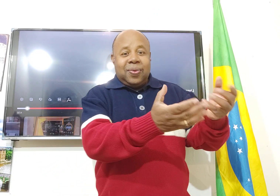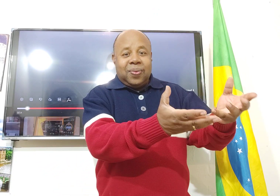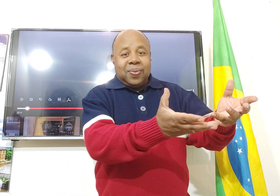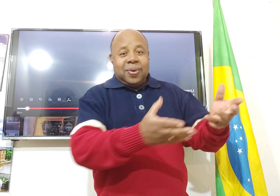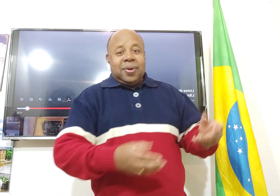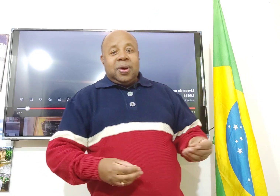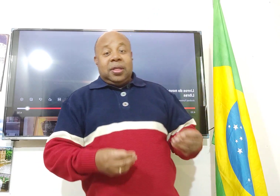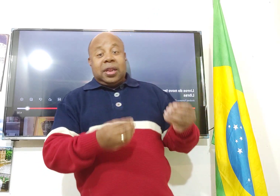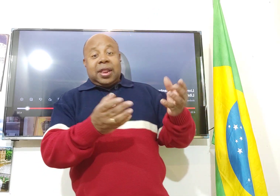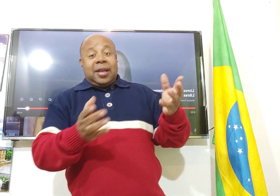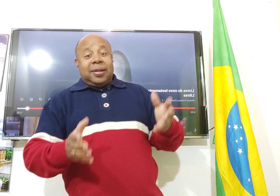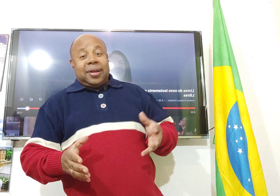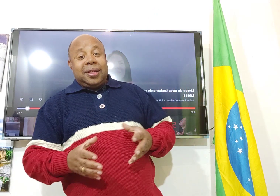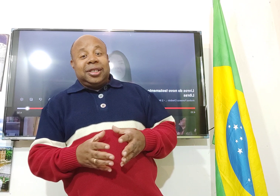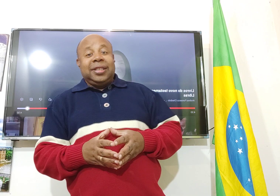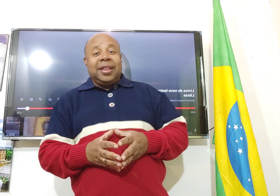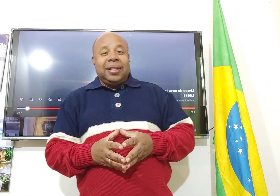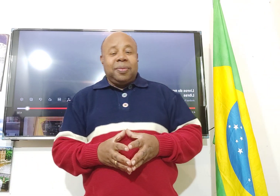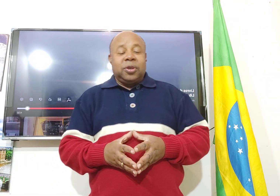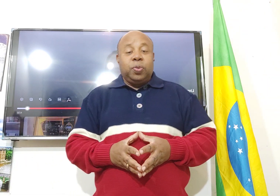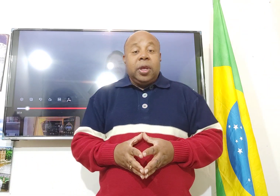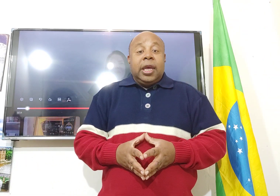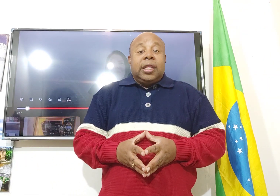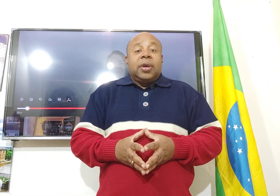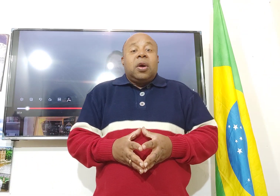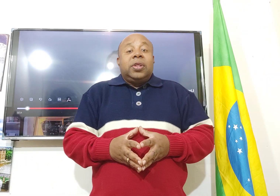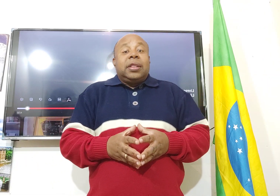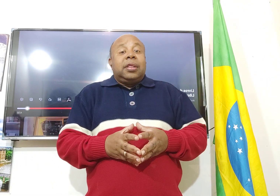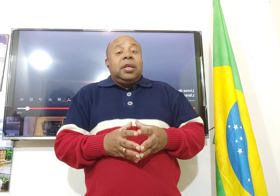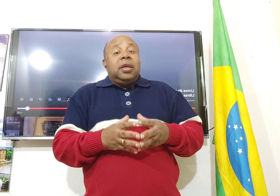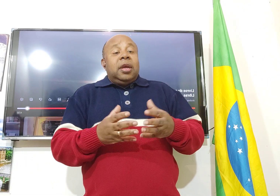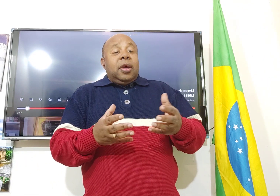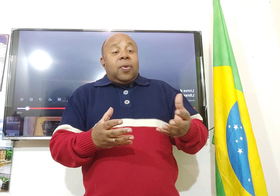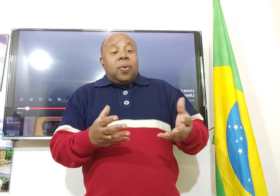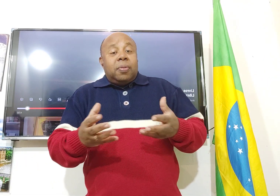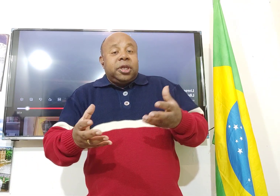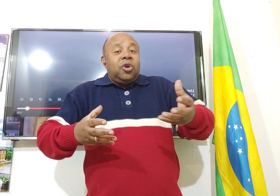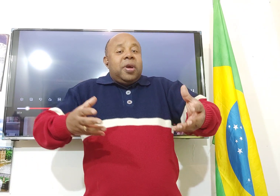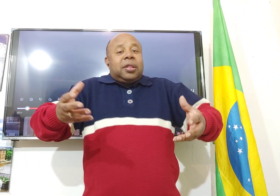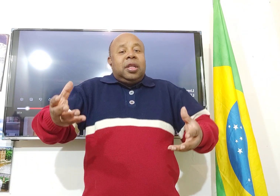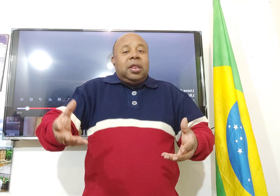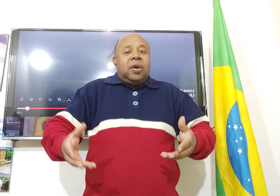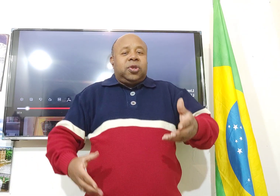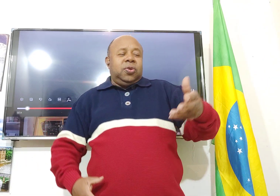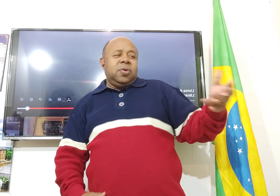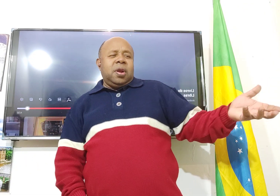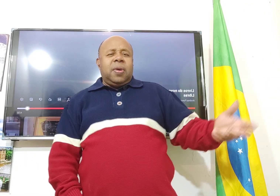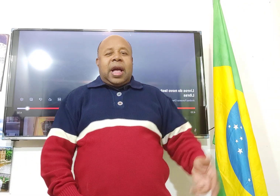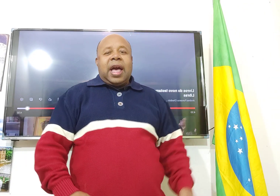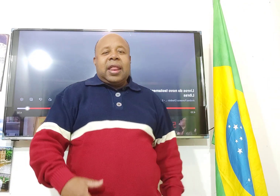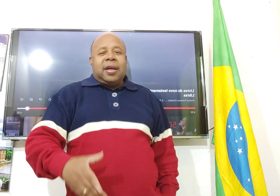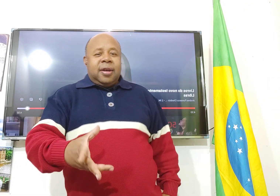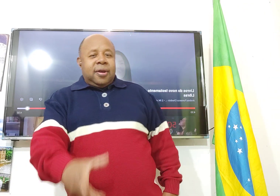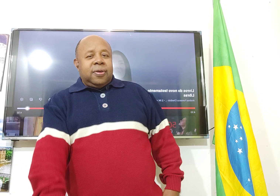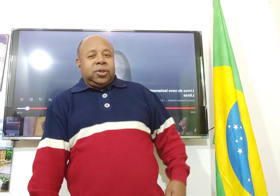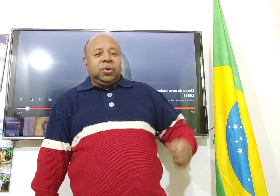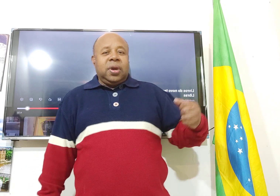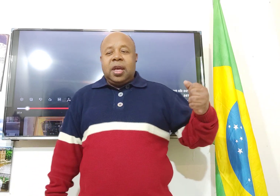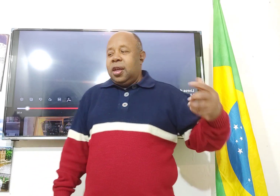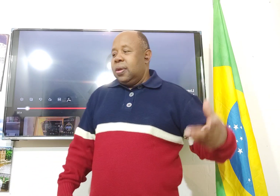nenhum, ele tinha interesse mesmo. Então o que acontece? O homem chegou meio assim, não, o senhor é o cara, o senhor é isso